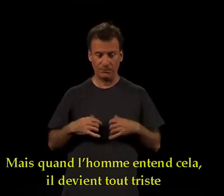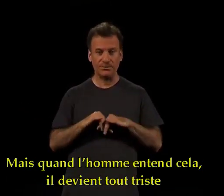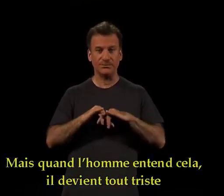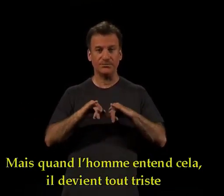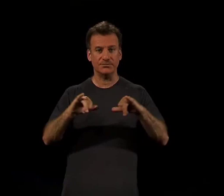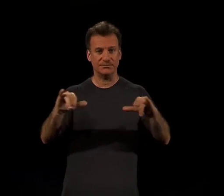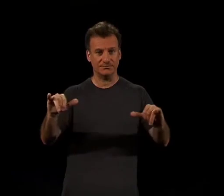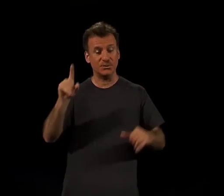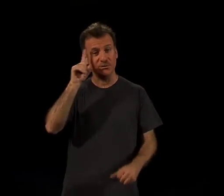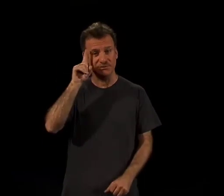riche.